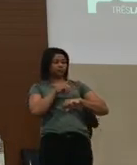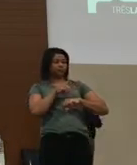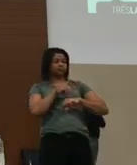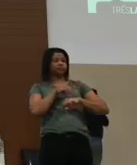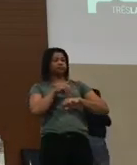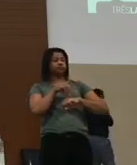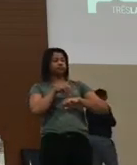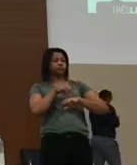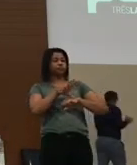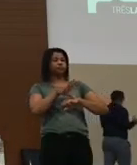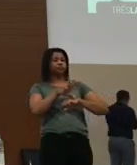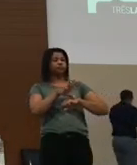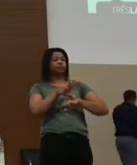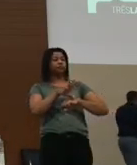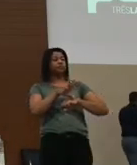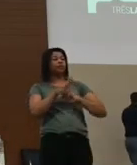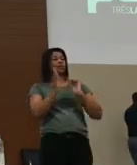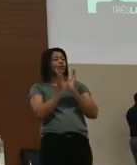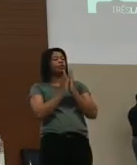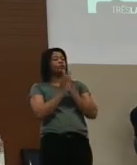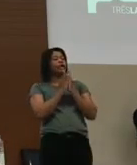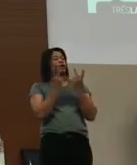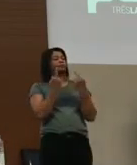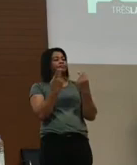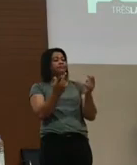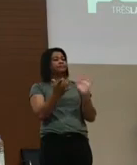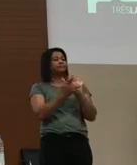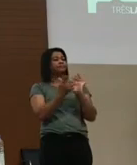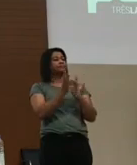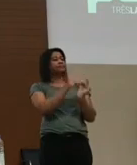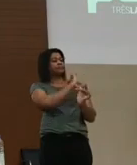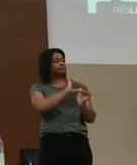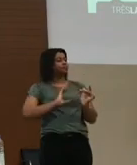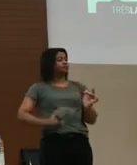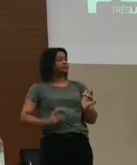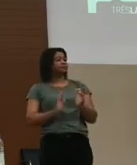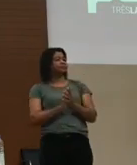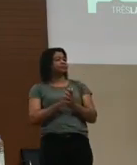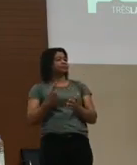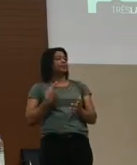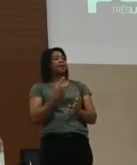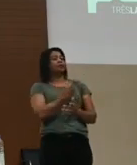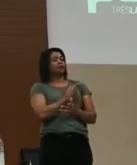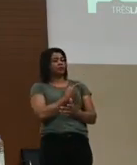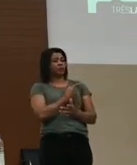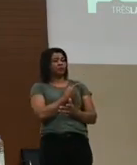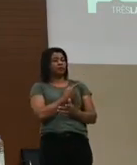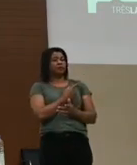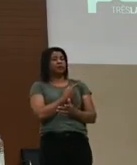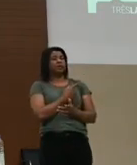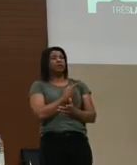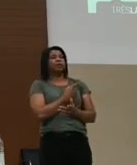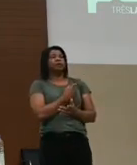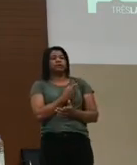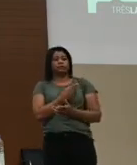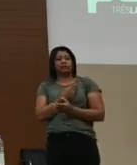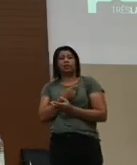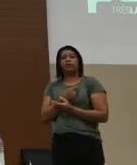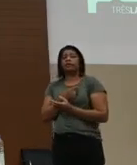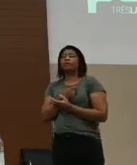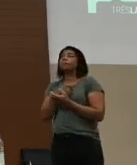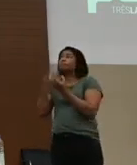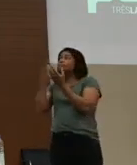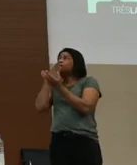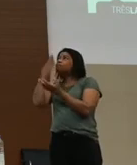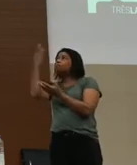a de Jesus, uma busca e ao mesmo tempo numa entrega, e pedir ao Espírito